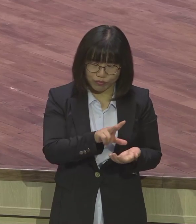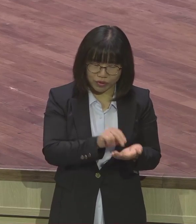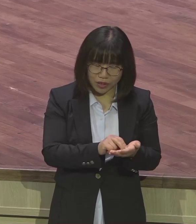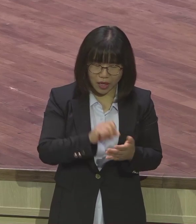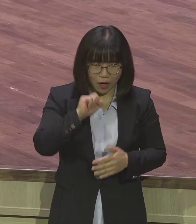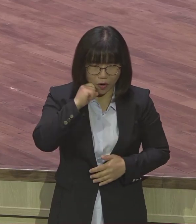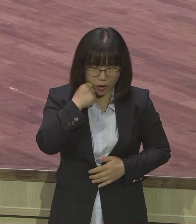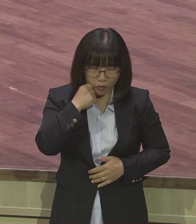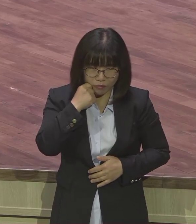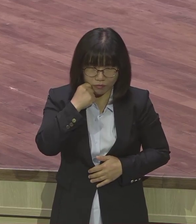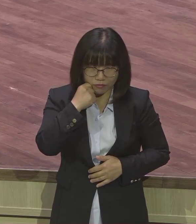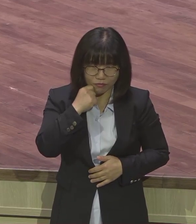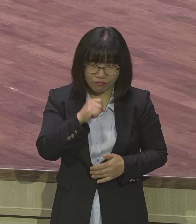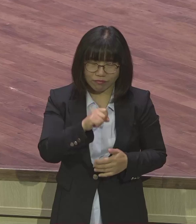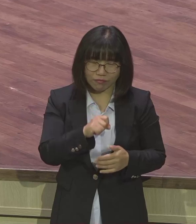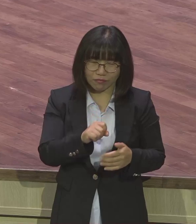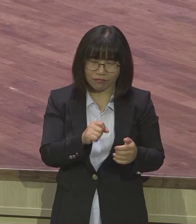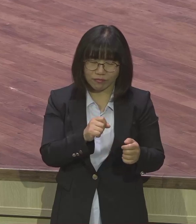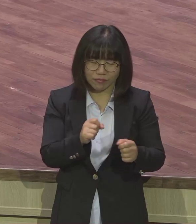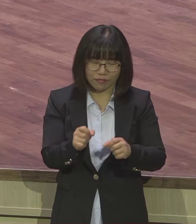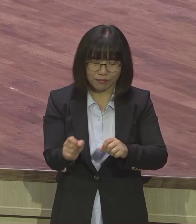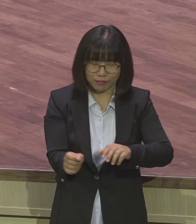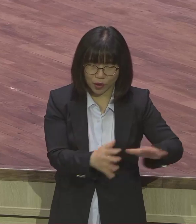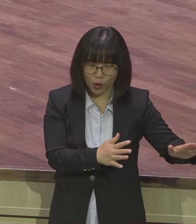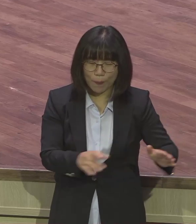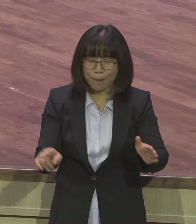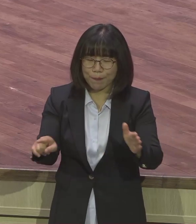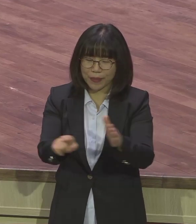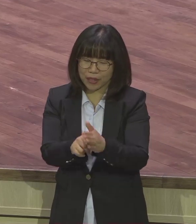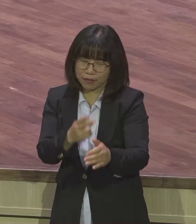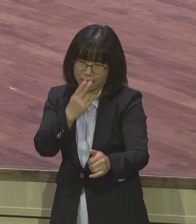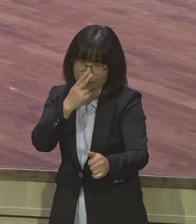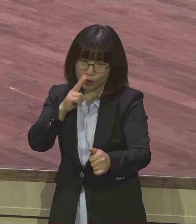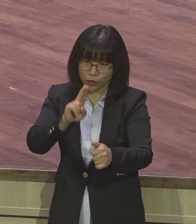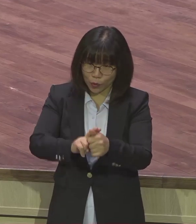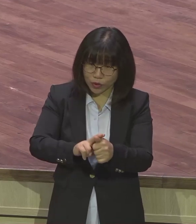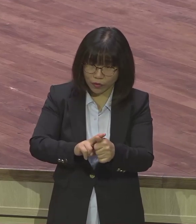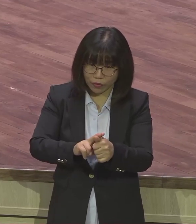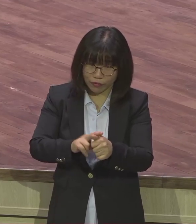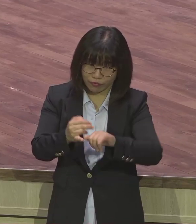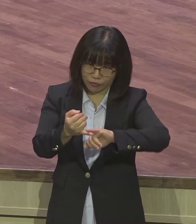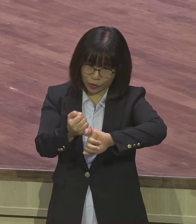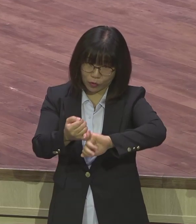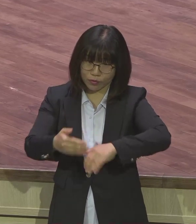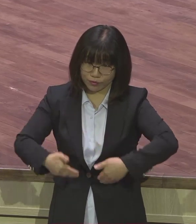붙잡고 믿음에 도전하는 겁니다. 믿음에 도전. 믿음을 도전하는 겁니다.